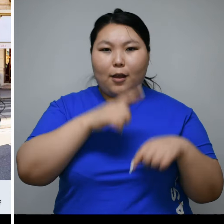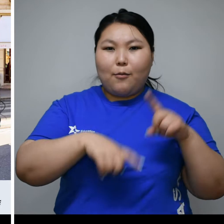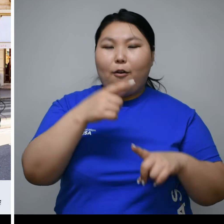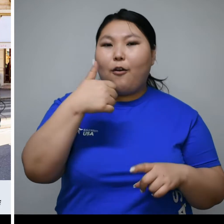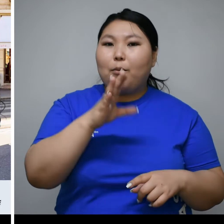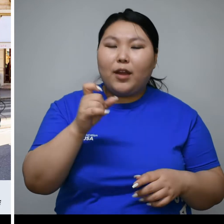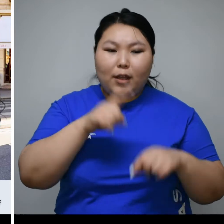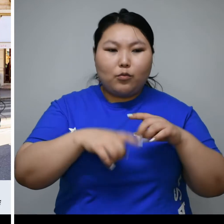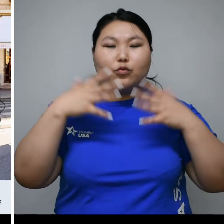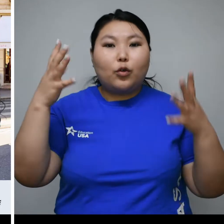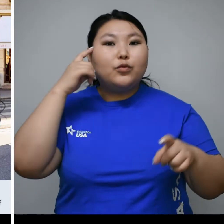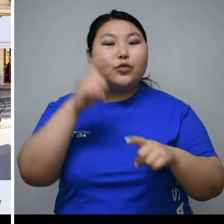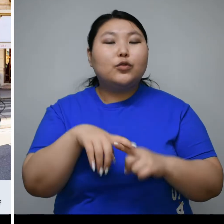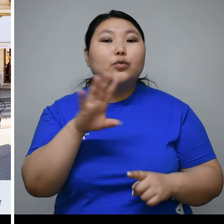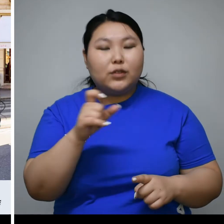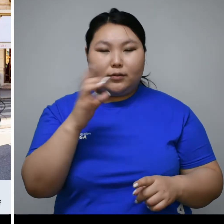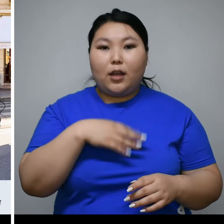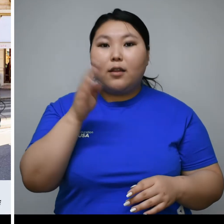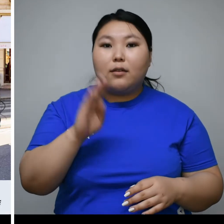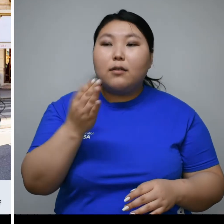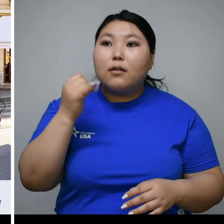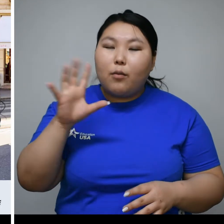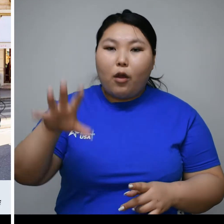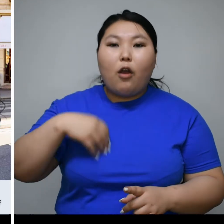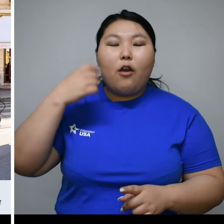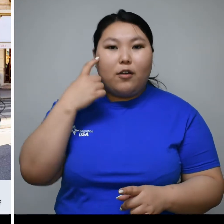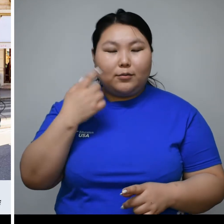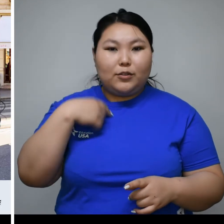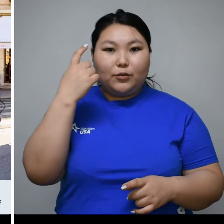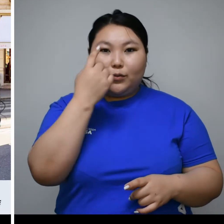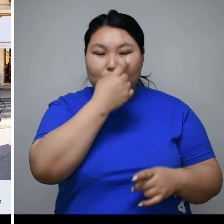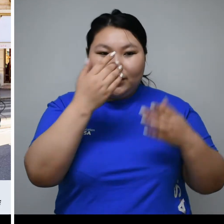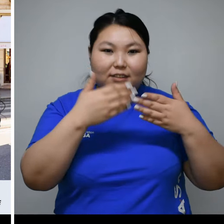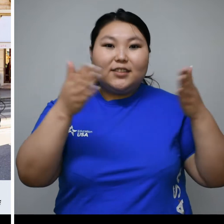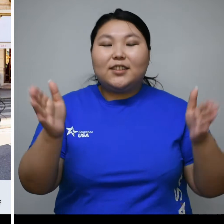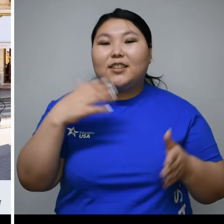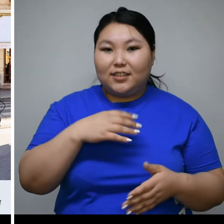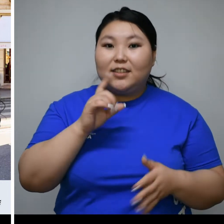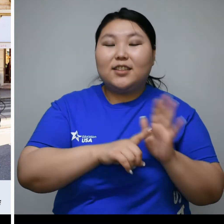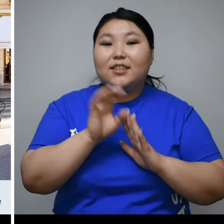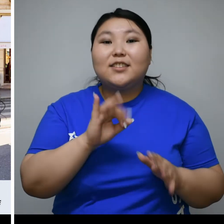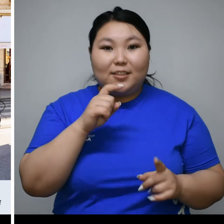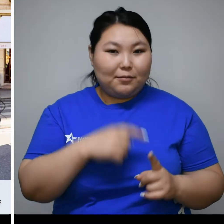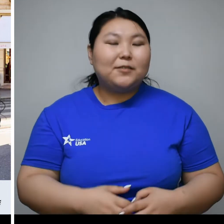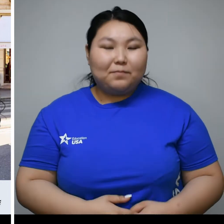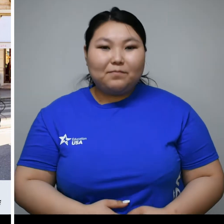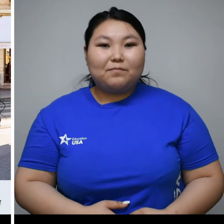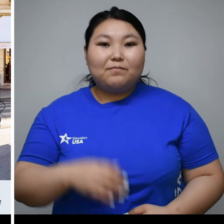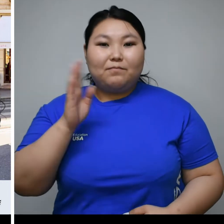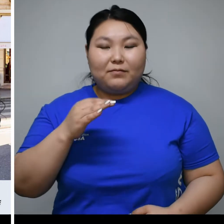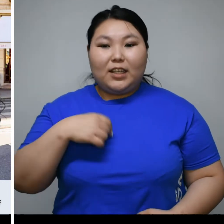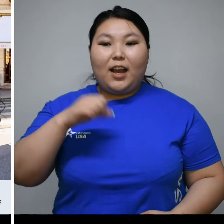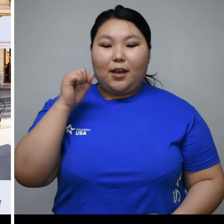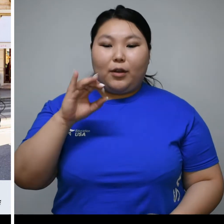ямар гоё юм бэ? Амар том зоригтой юм бэ гэд тийм зүйлсийг нөгөө ойлгуулж ястаа нүдийн маань нөгөө нээж өгсөн үеуд байсан да. Тийм